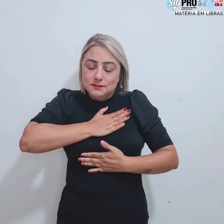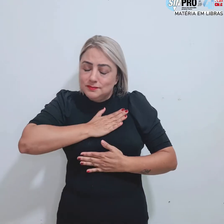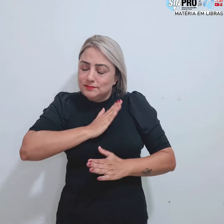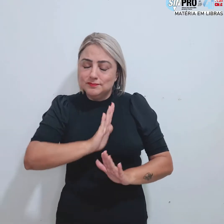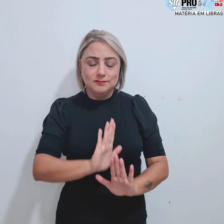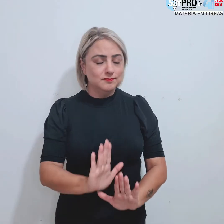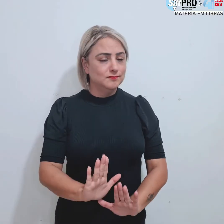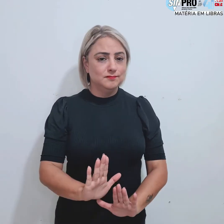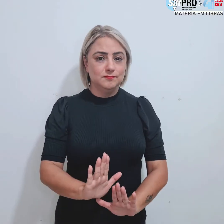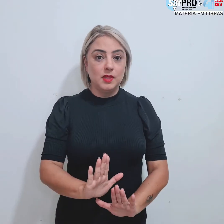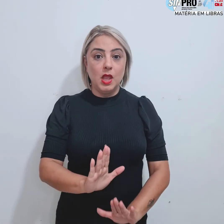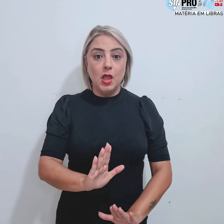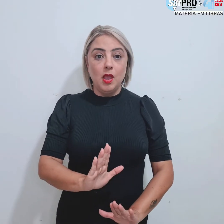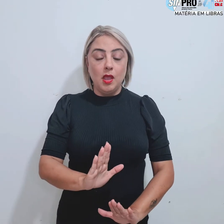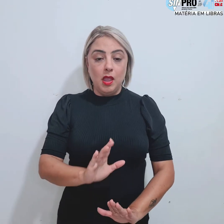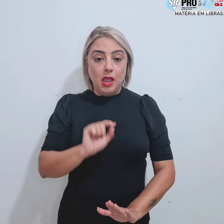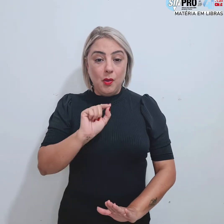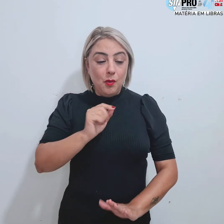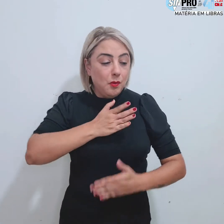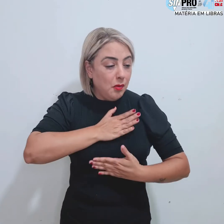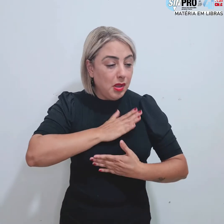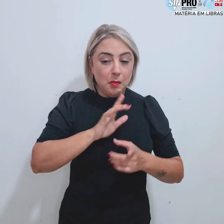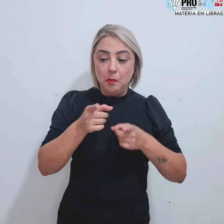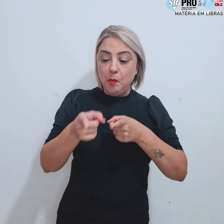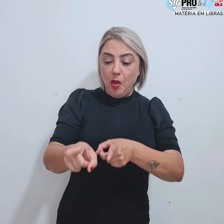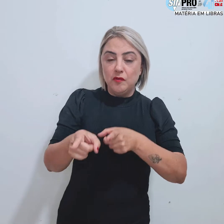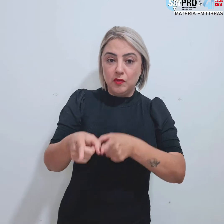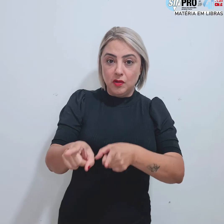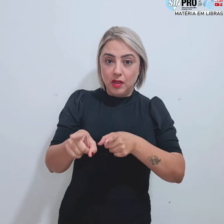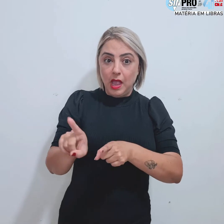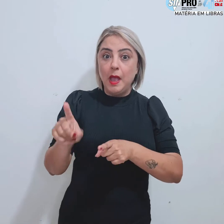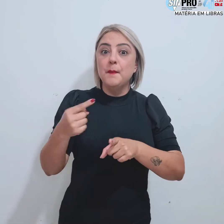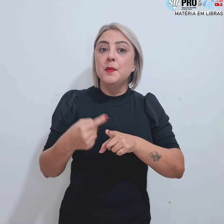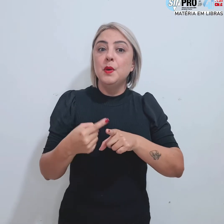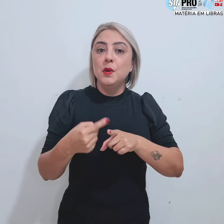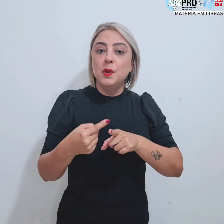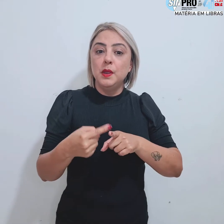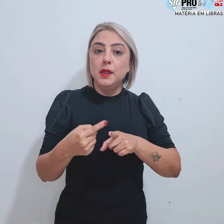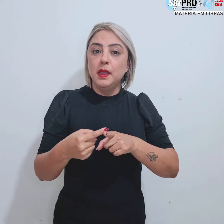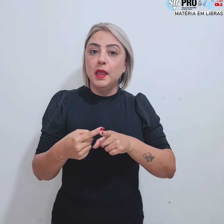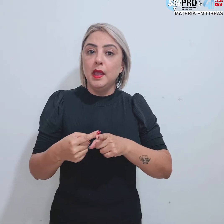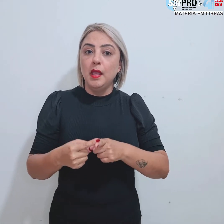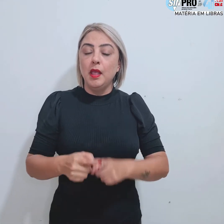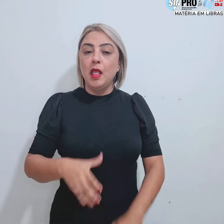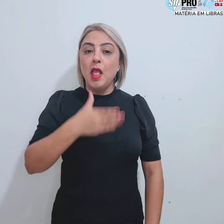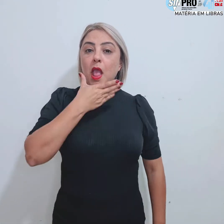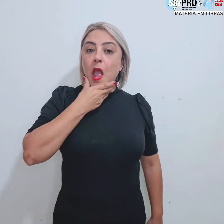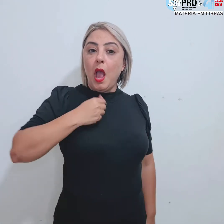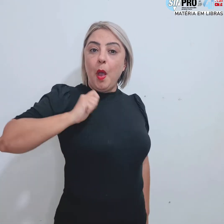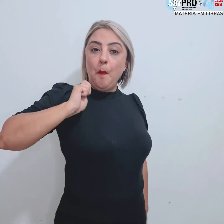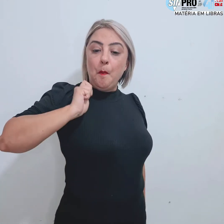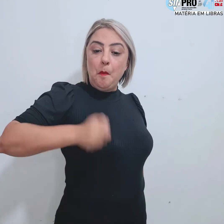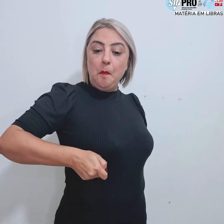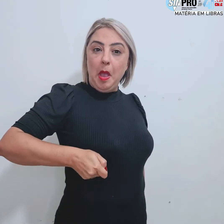ser. Um, não querer provocado, sobretudo, pela heteronormatividade